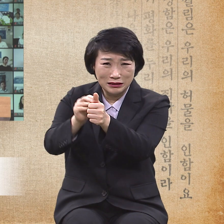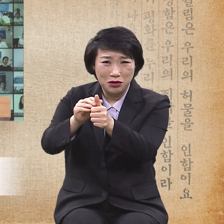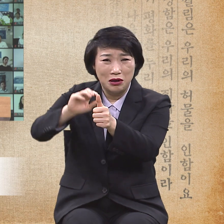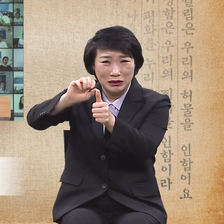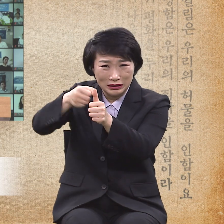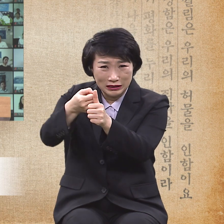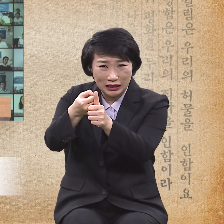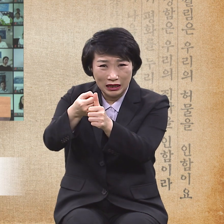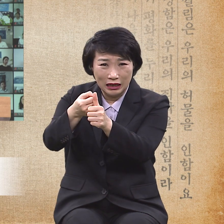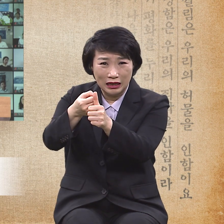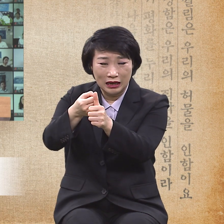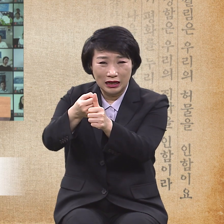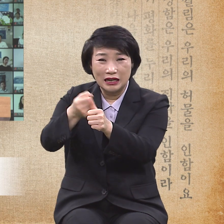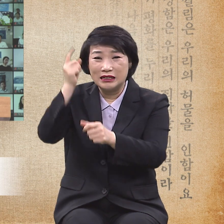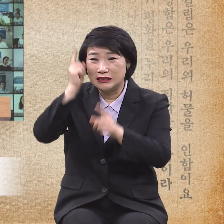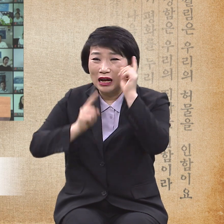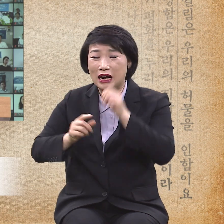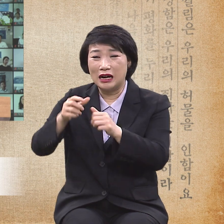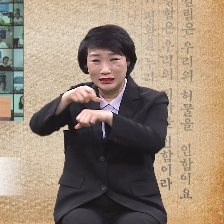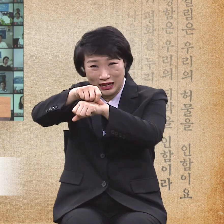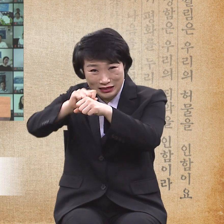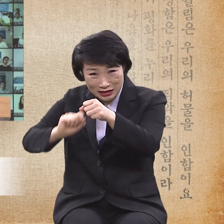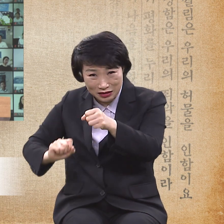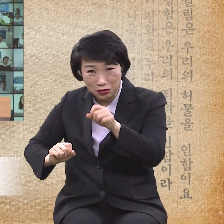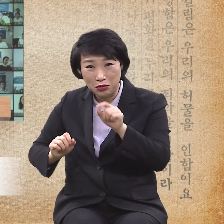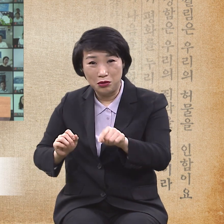징계받게 하고 상하게 찢으시고